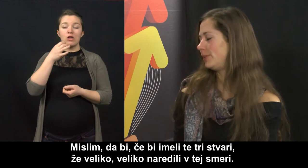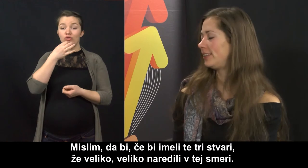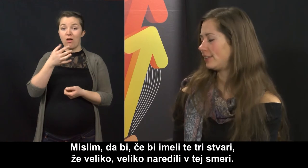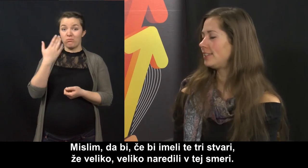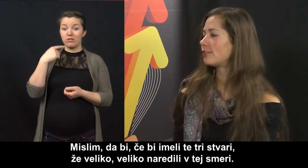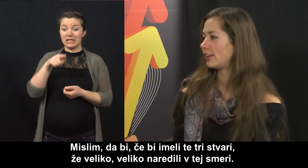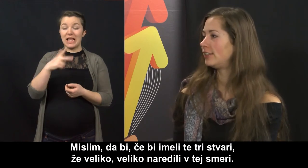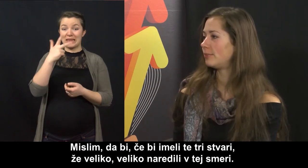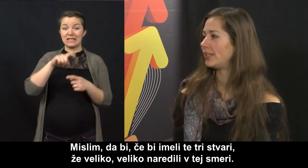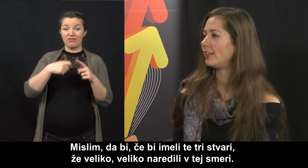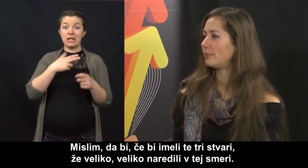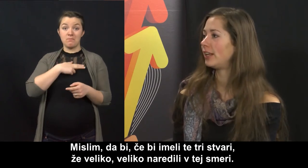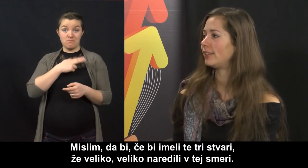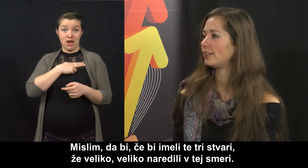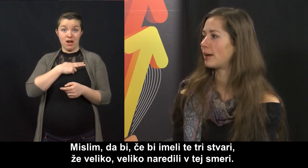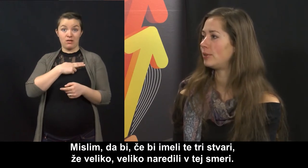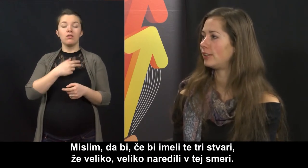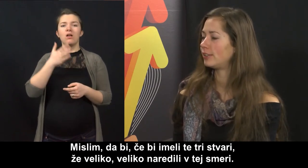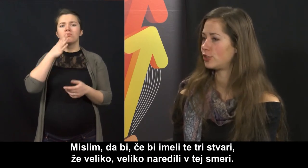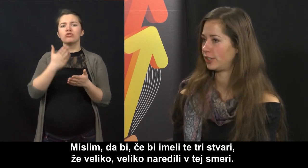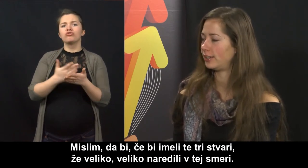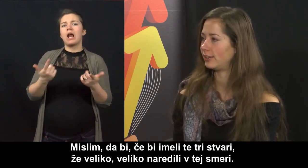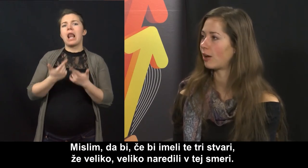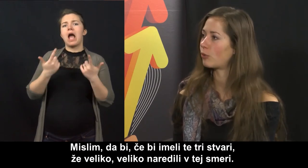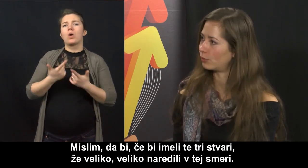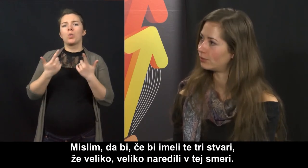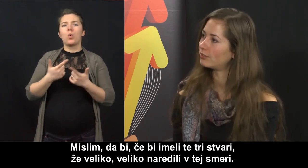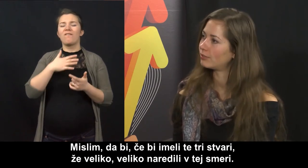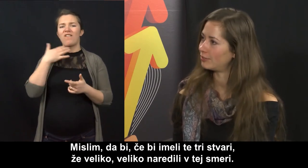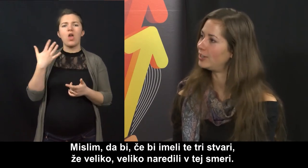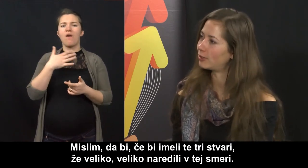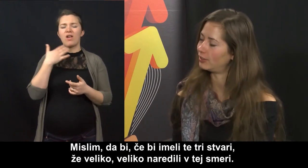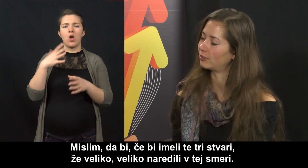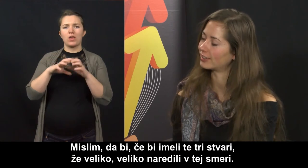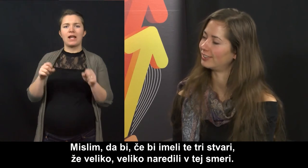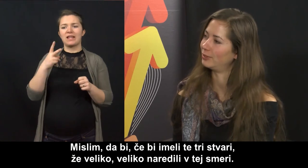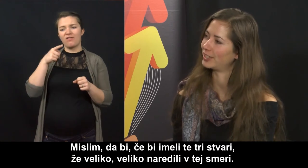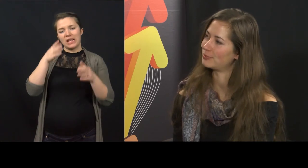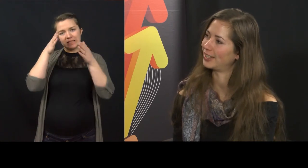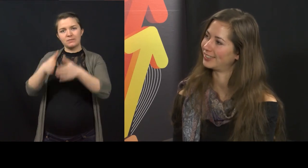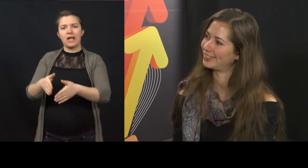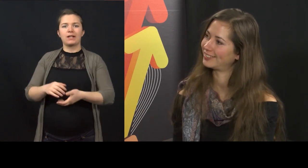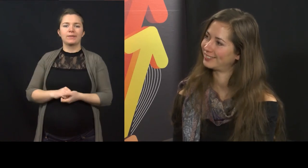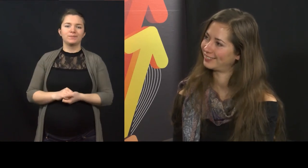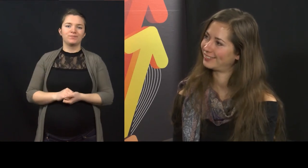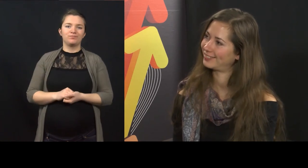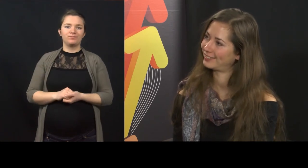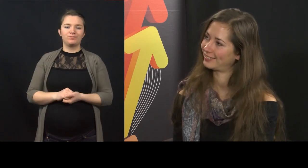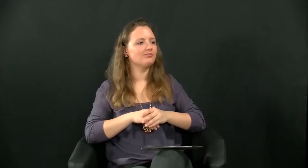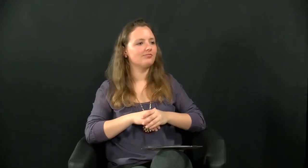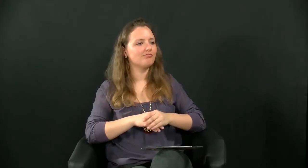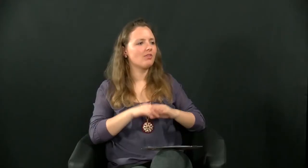Mislim, da če bi te tri stvari imeli, da bi že lahko veliko, veliko naredili v tej smeri.